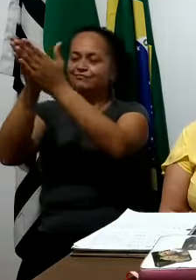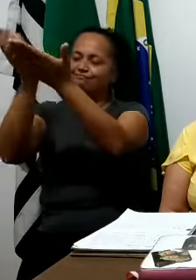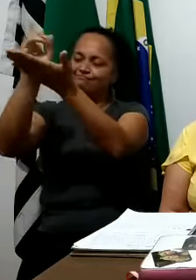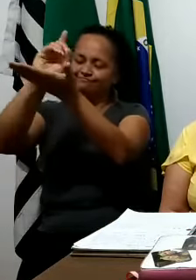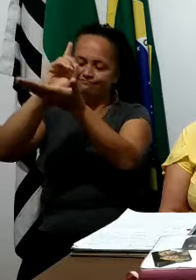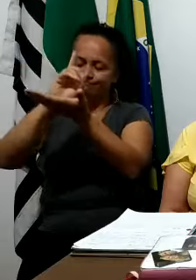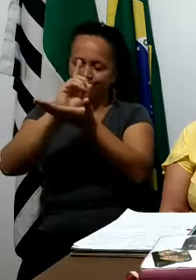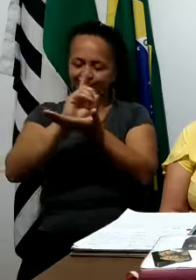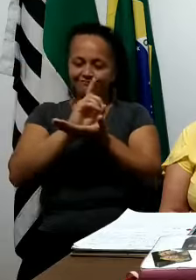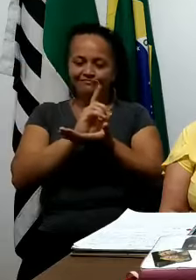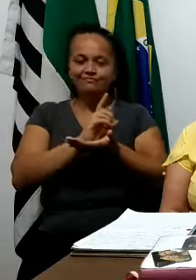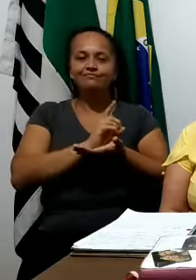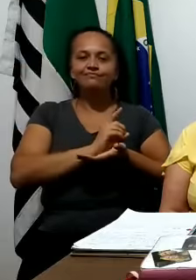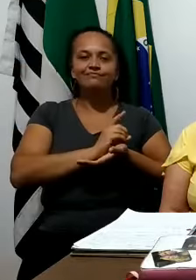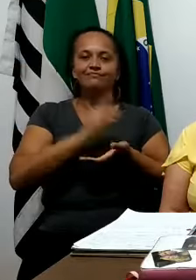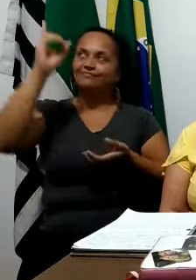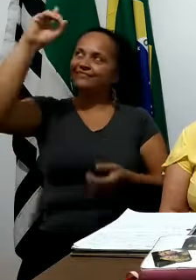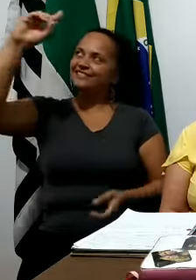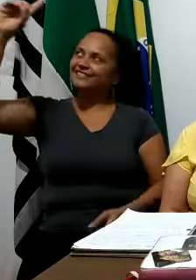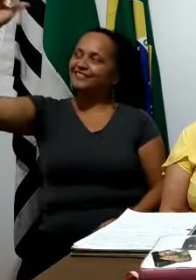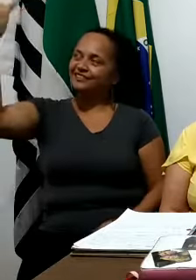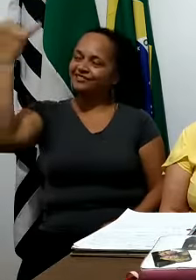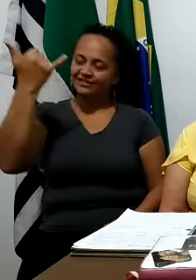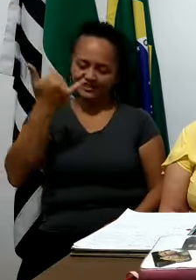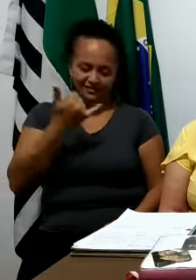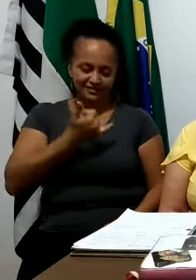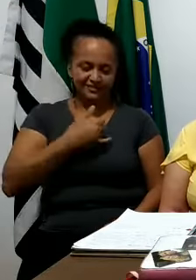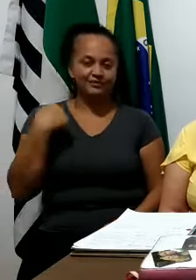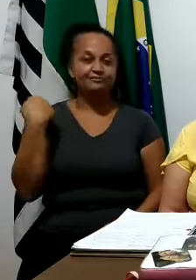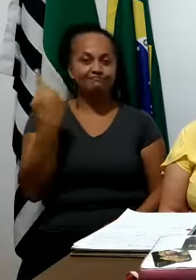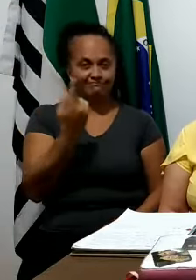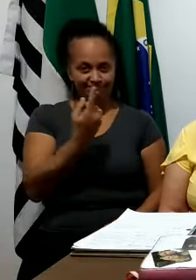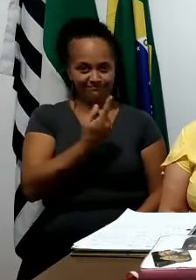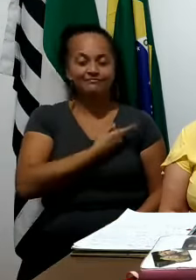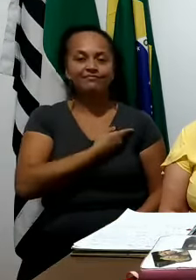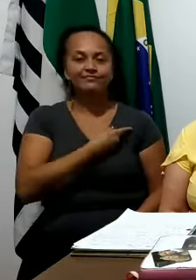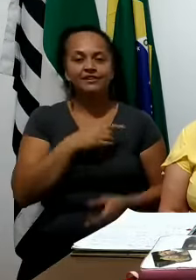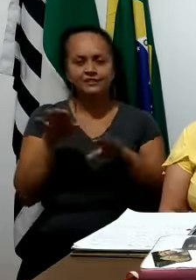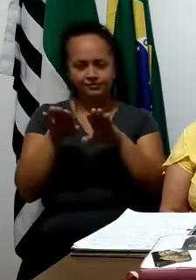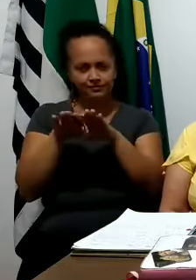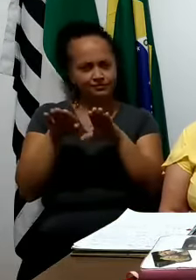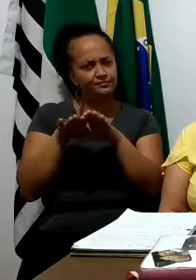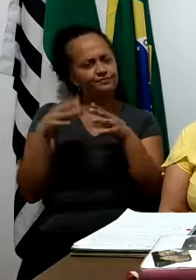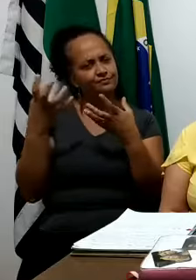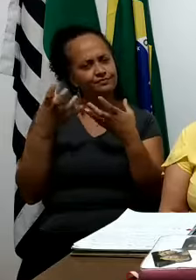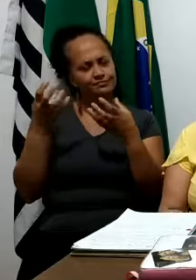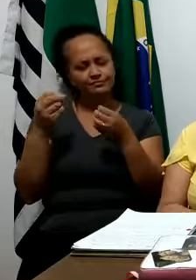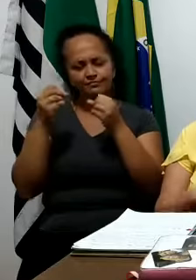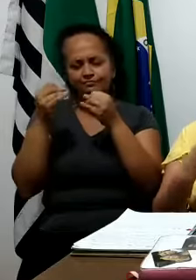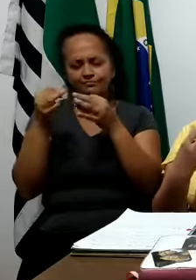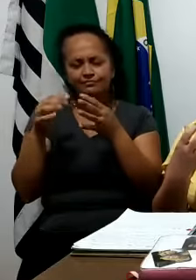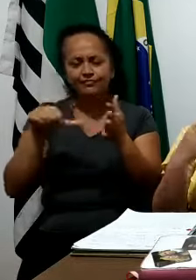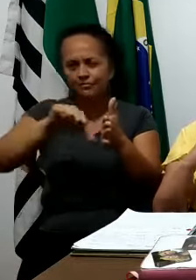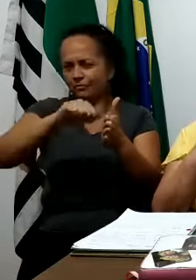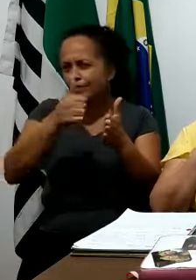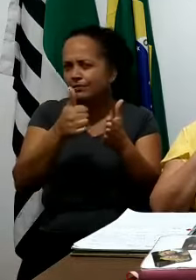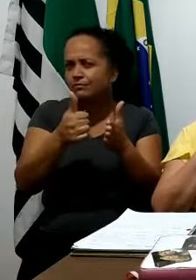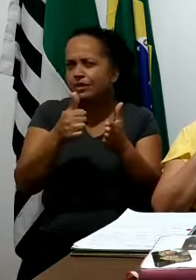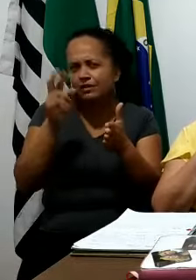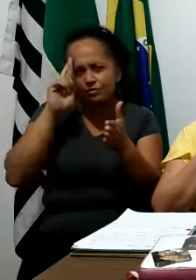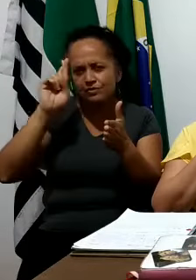veio direto do trono do Senhor para nossas vidas, né? Nós também queremos falar que primeiro o Senhor colocou essa